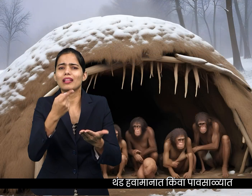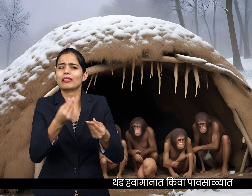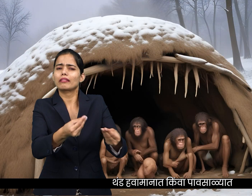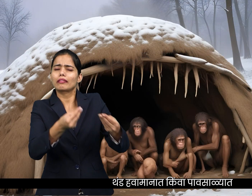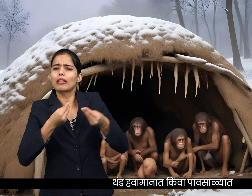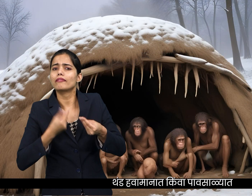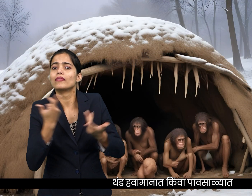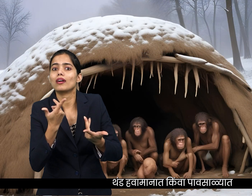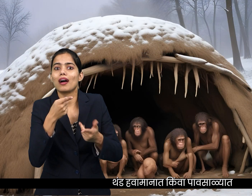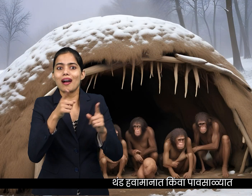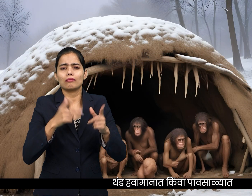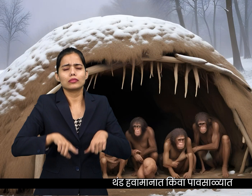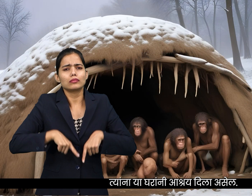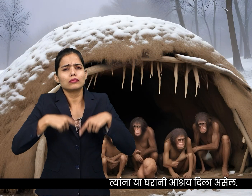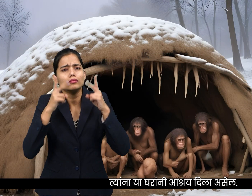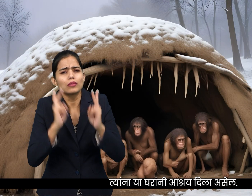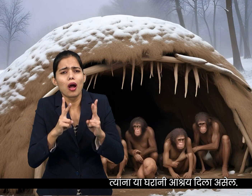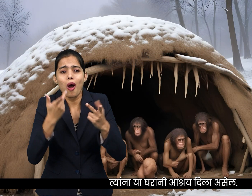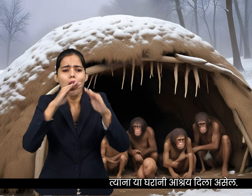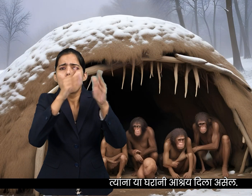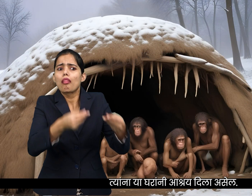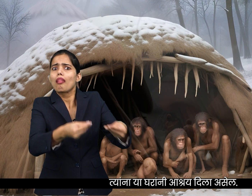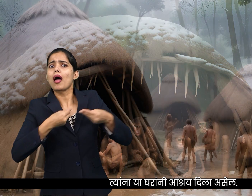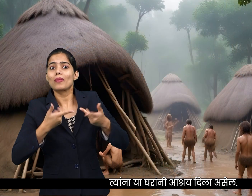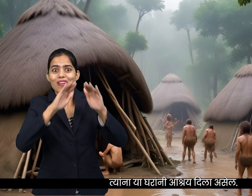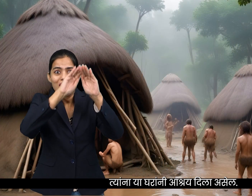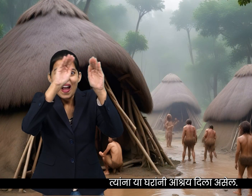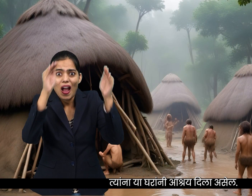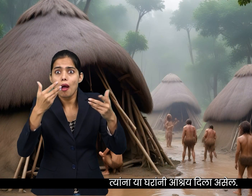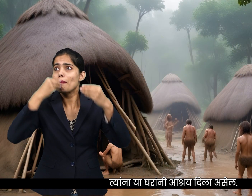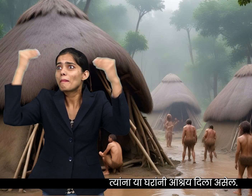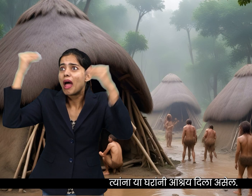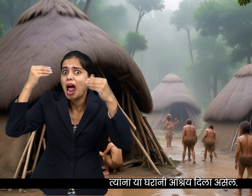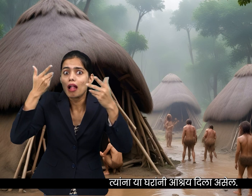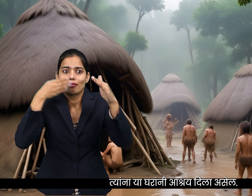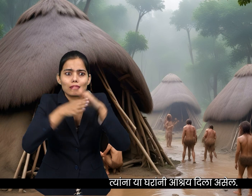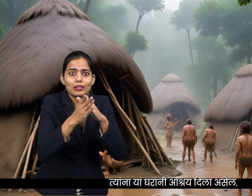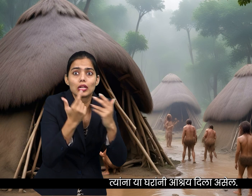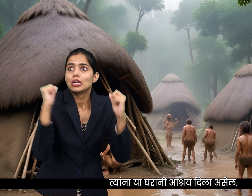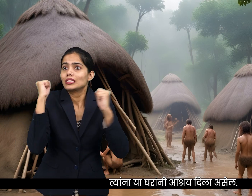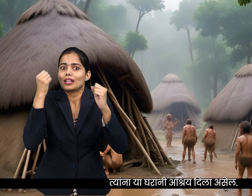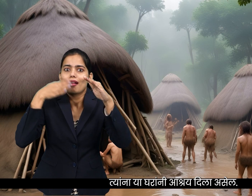थंड हवामानात किंवा पावसाळ्यात त्यांना या घरांनी आश्रय दिला असेल.